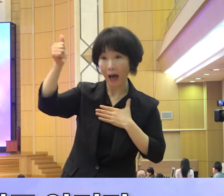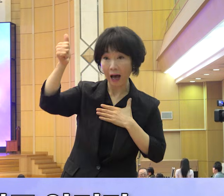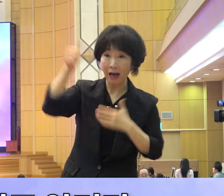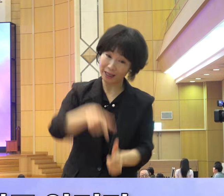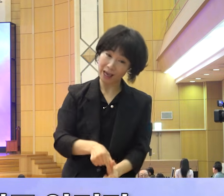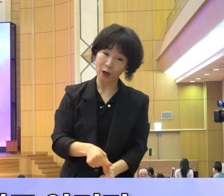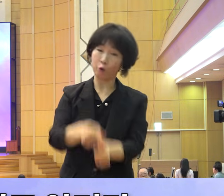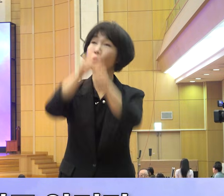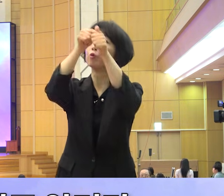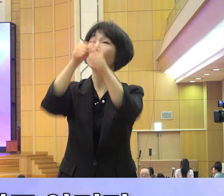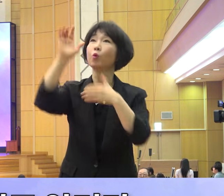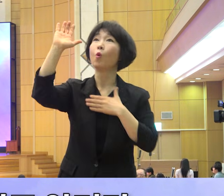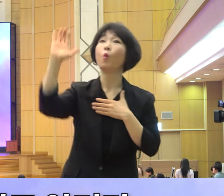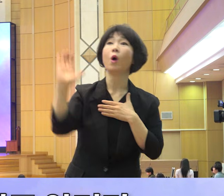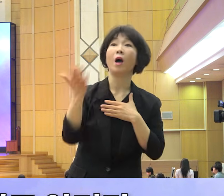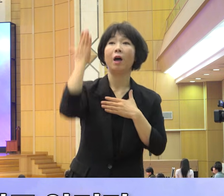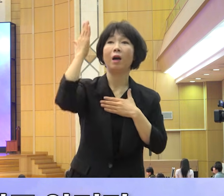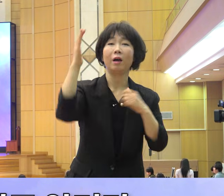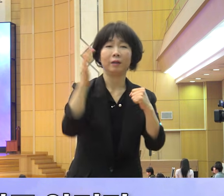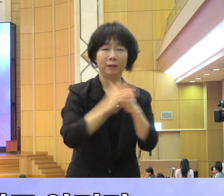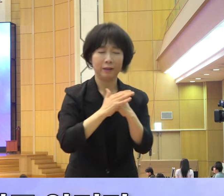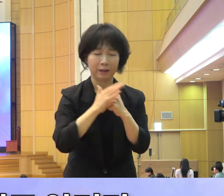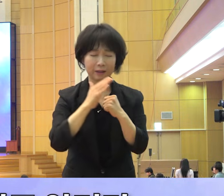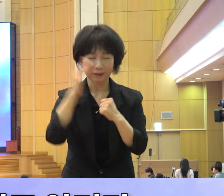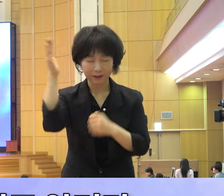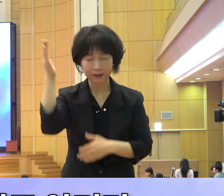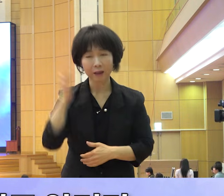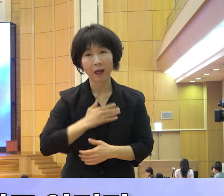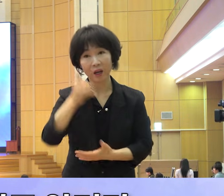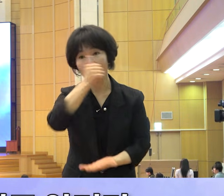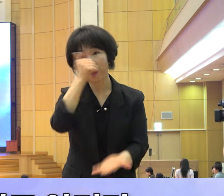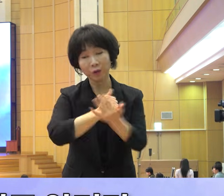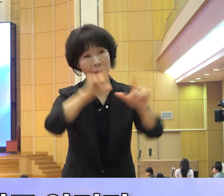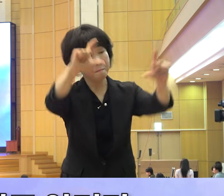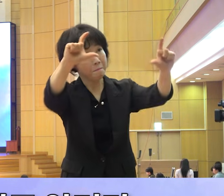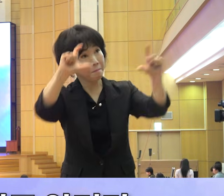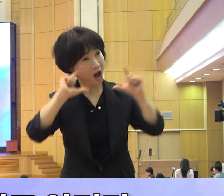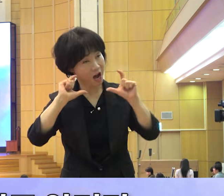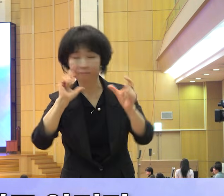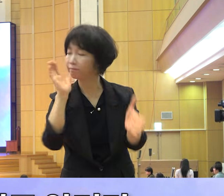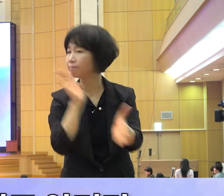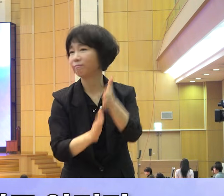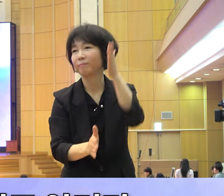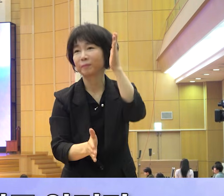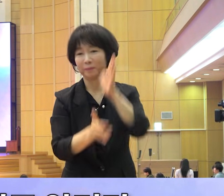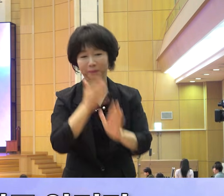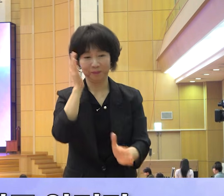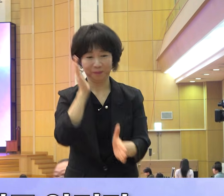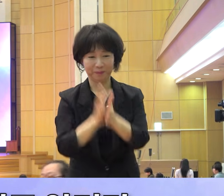하나님은 나의 구원 되시오니 내게 정죄함 없겠네.